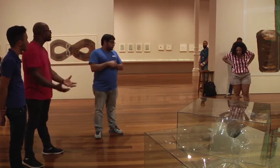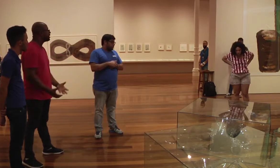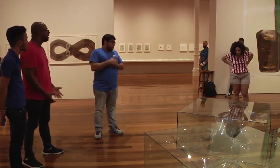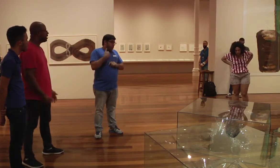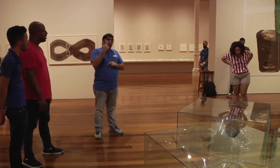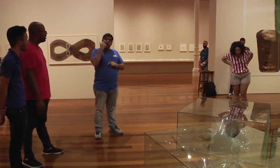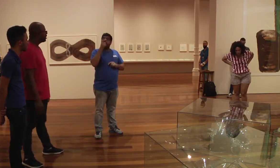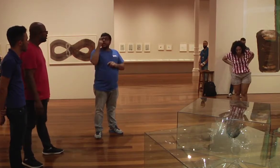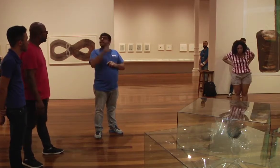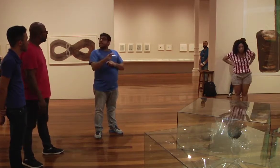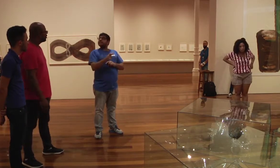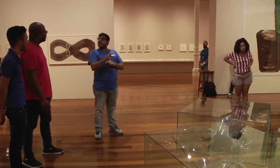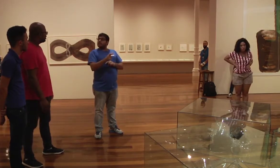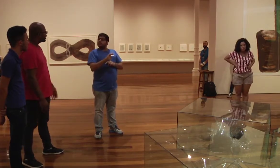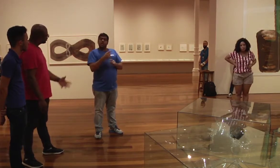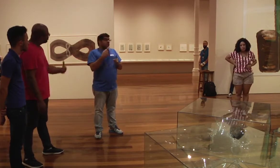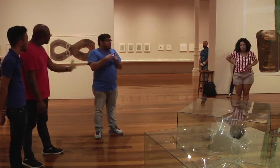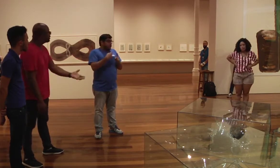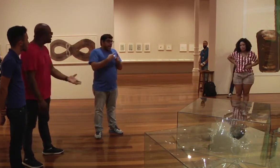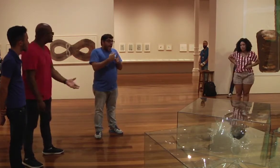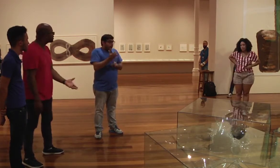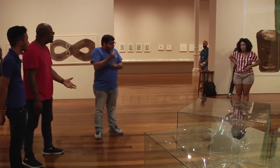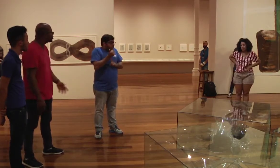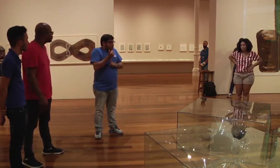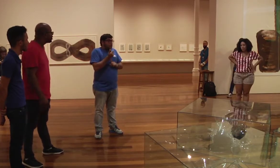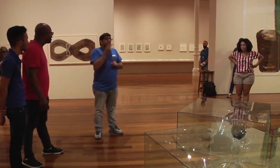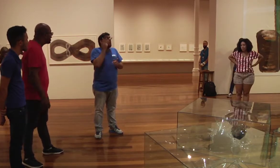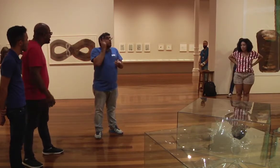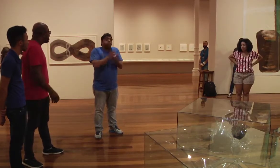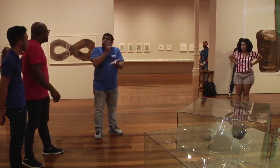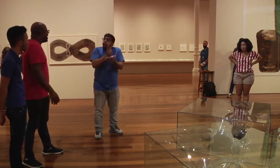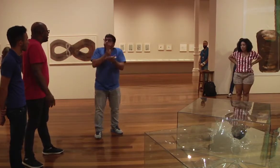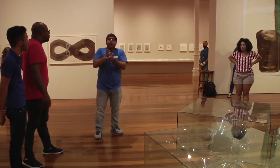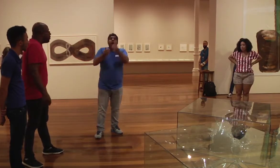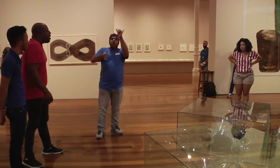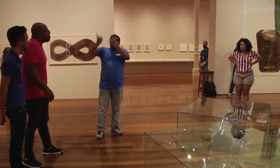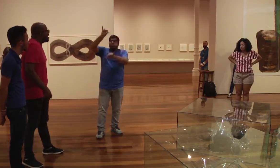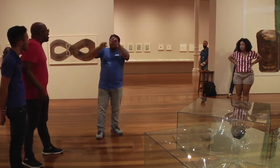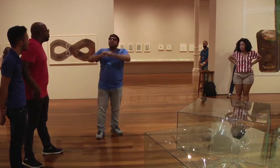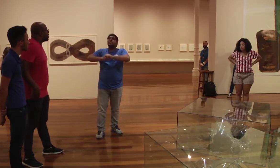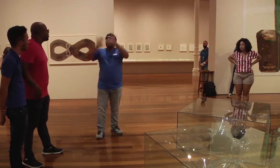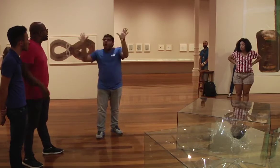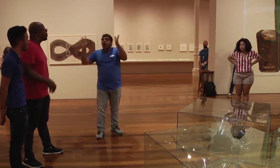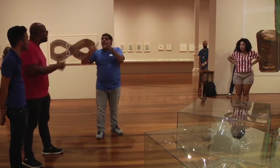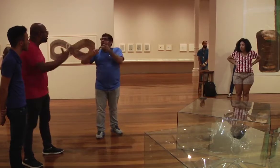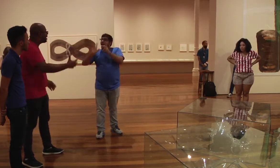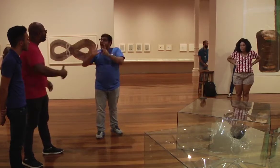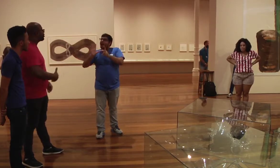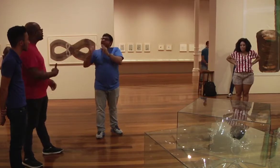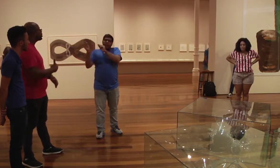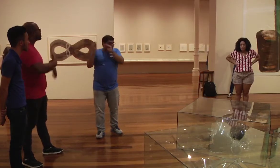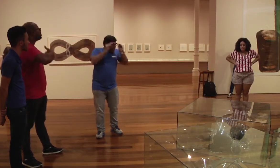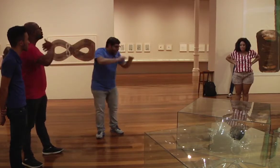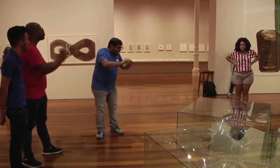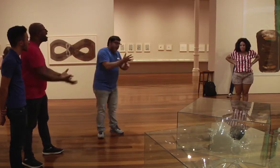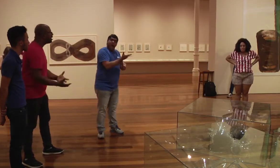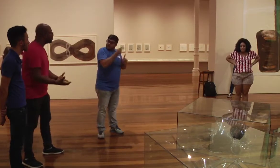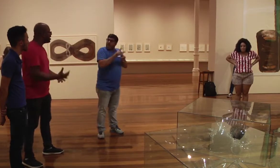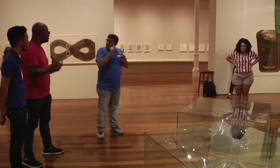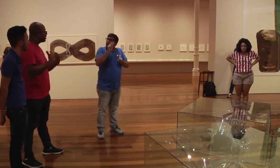Né? E achei muito interessante, porque não é uma coisa corriqueira, não é o que a gente está habituado a ver, em